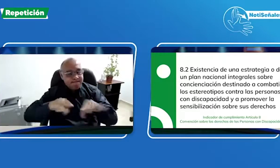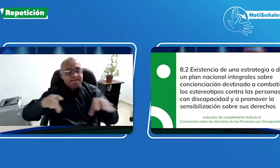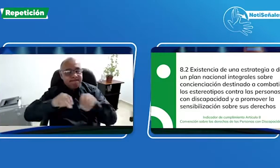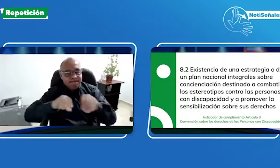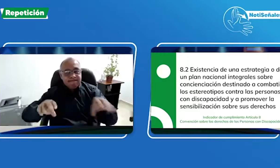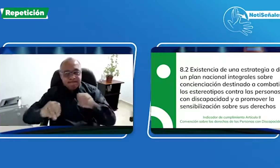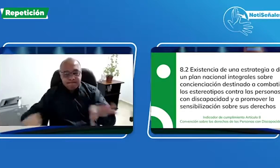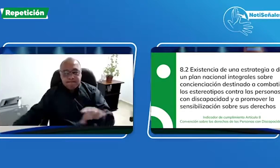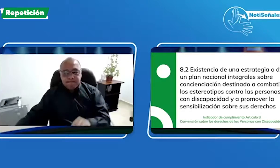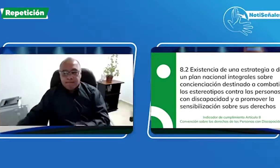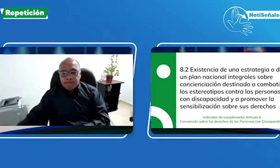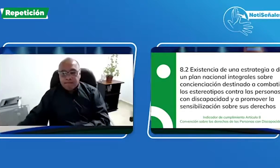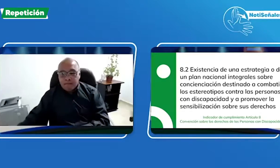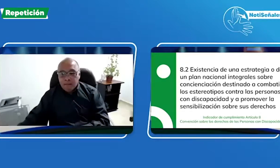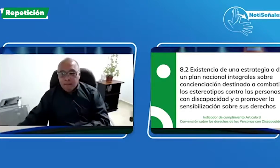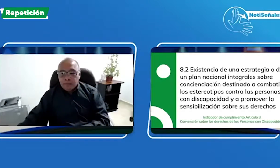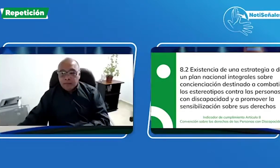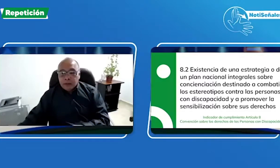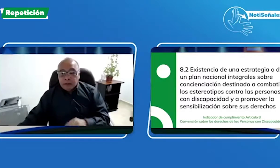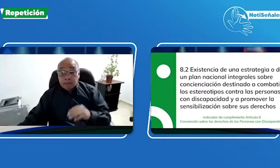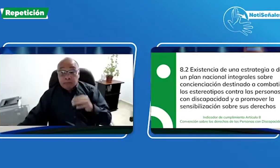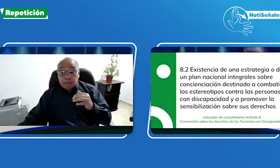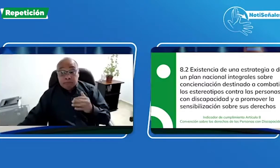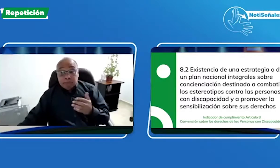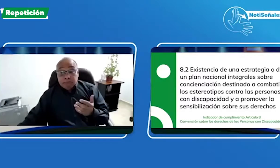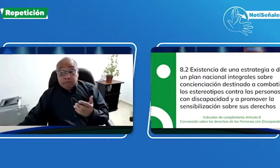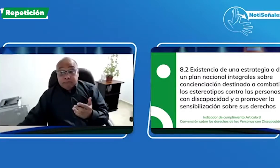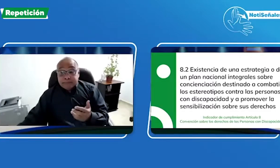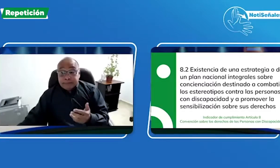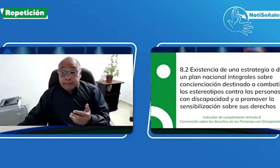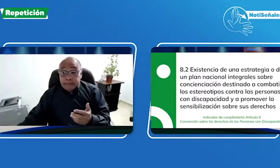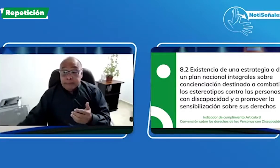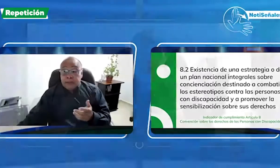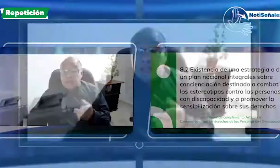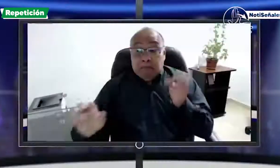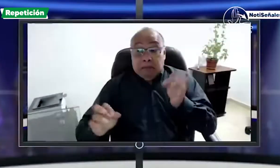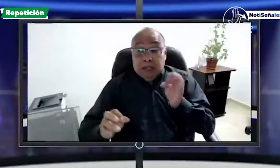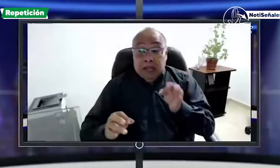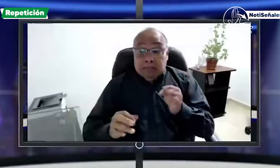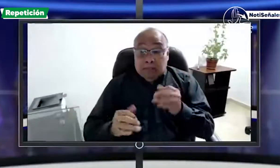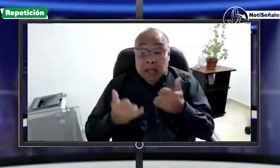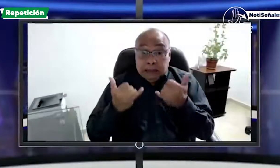pantalla Y es por eso Que FENASCOL Está trabajando En esta campaña De toma De conciencia